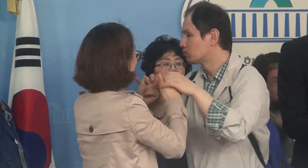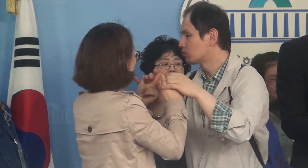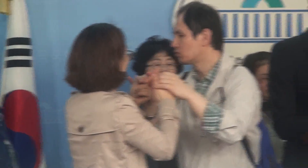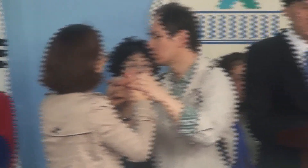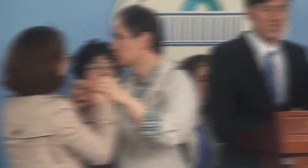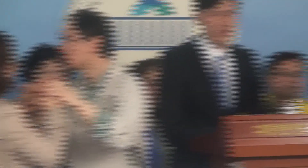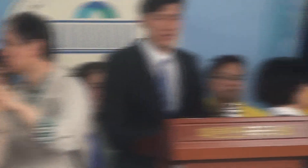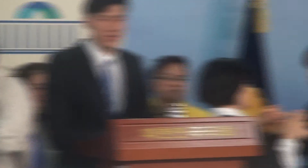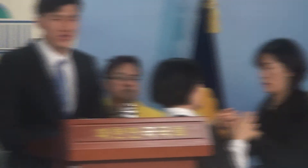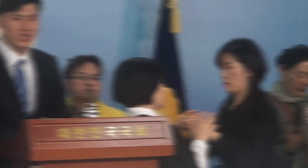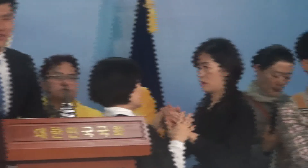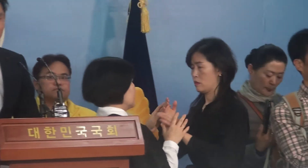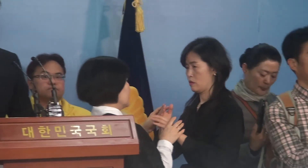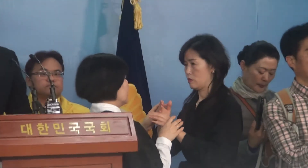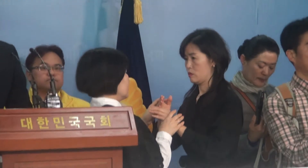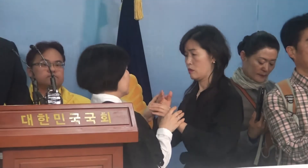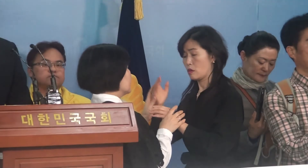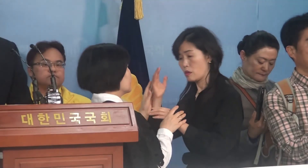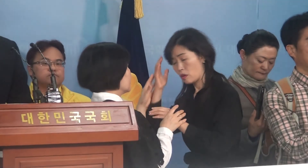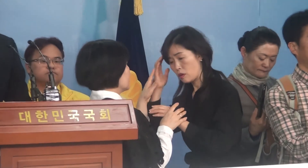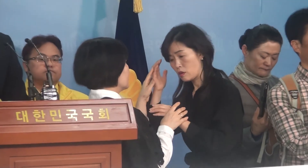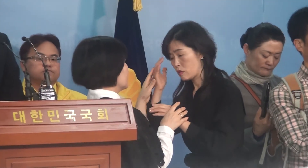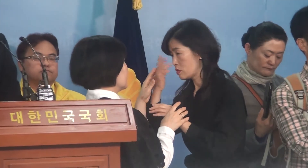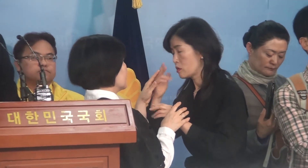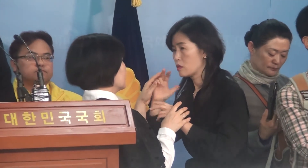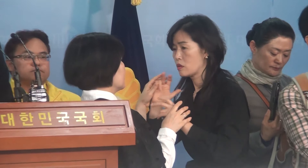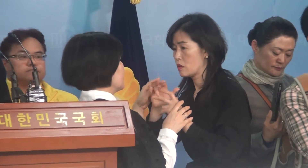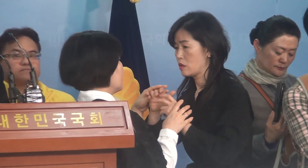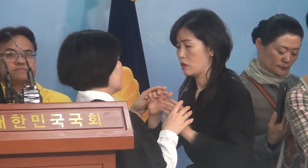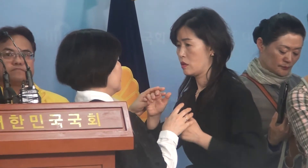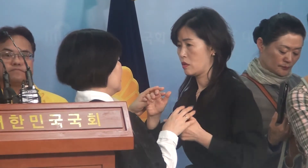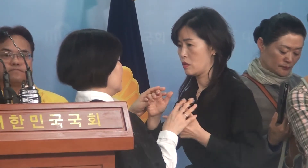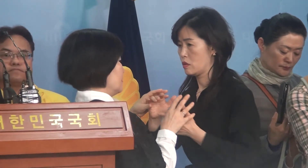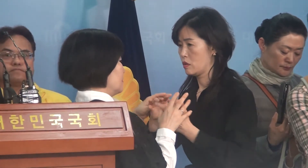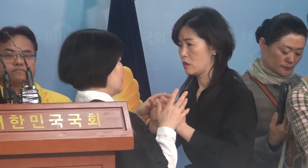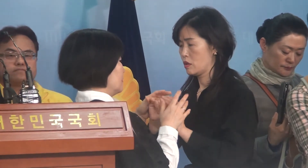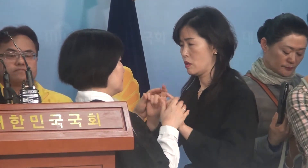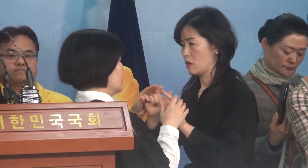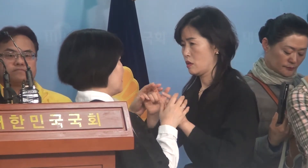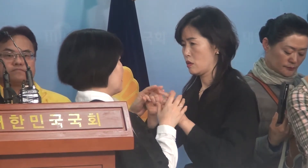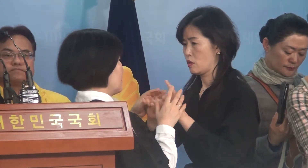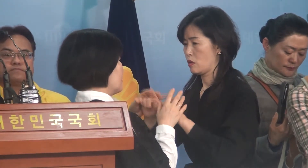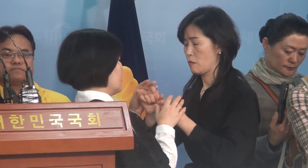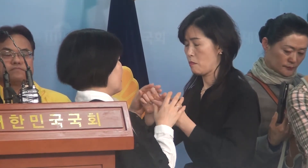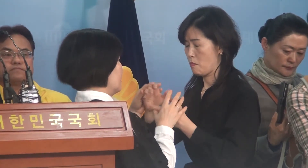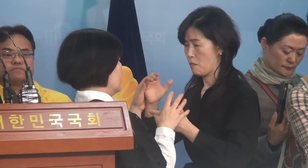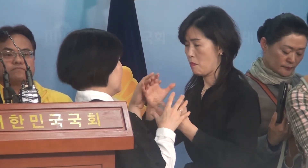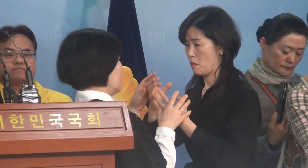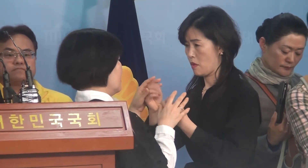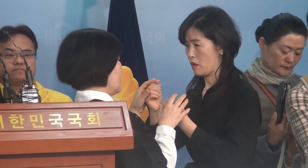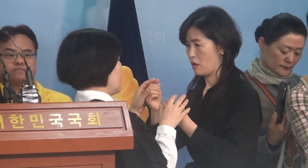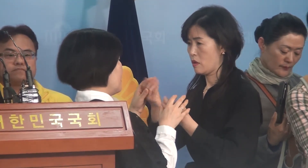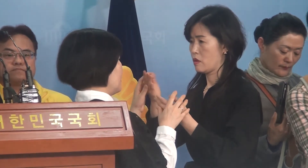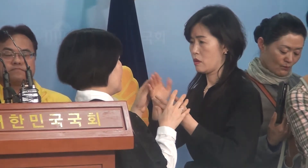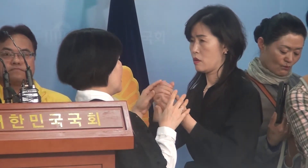우리나라의 시청각장애인이 6명뿐이어서가 아닙니다. 오고 싶어도 올 수 없었고 또 오늘 이 뜻깊은